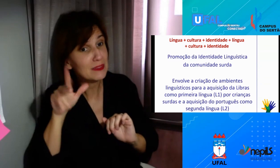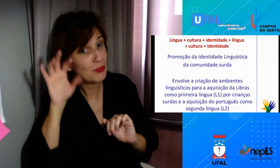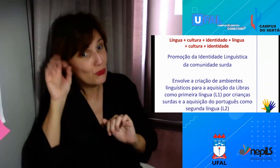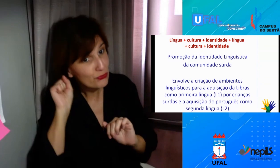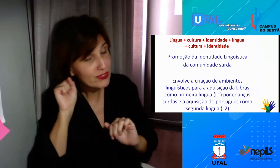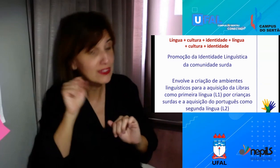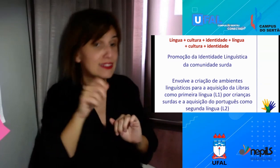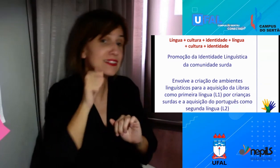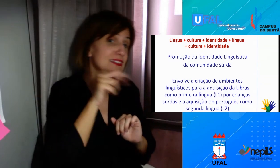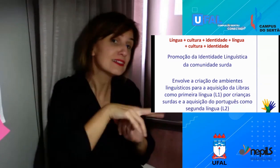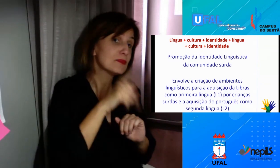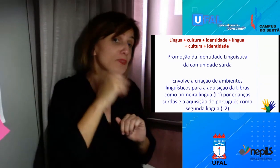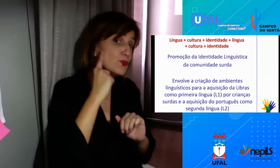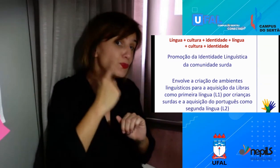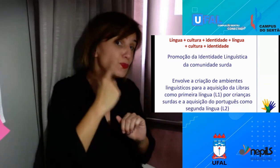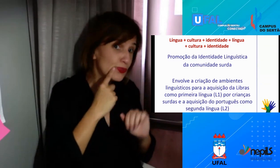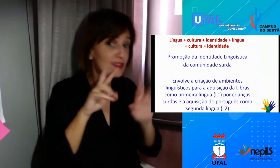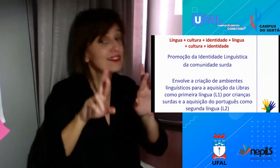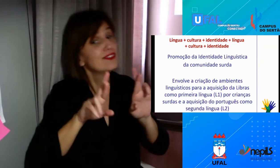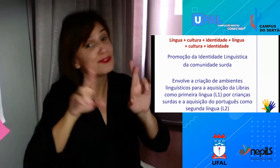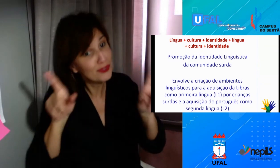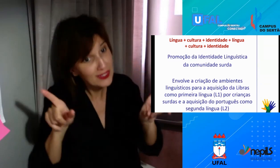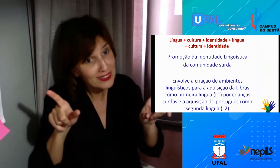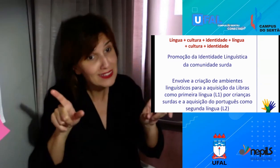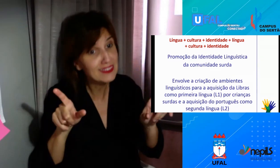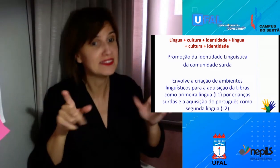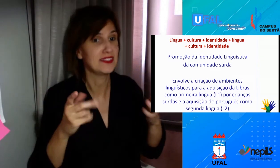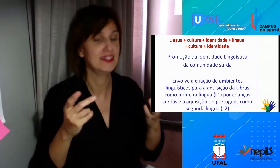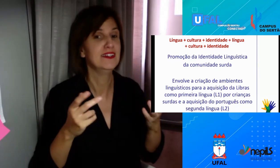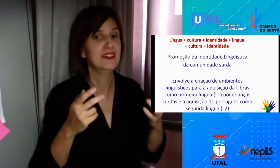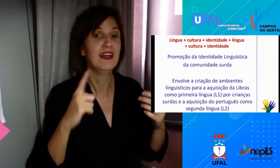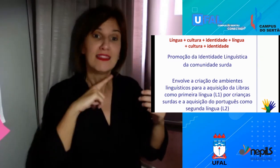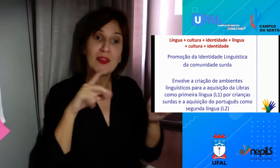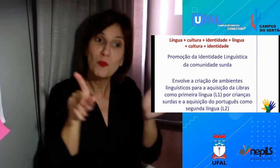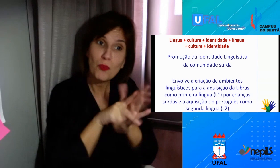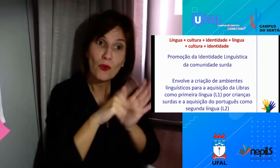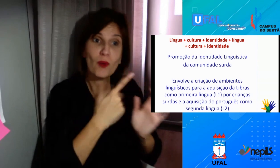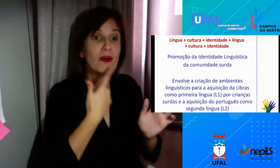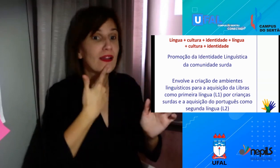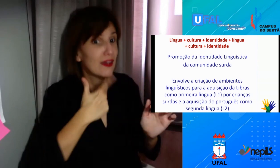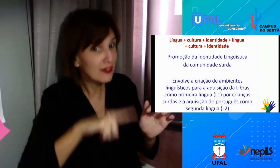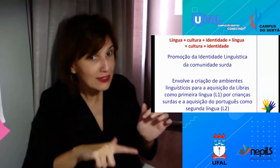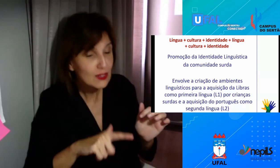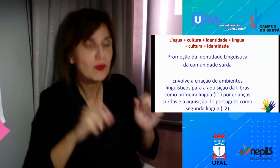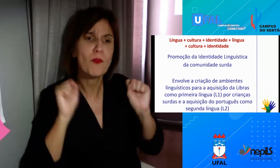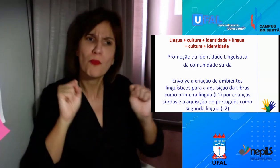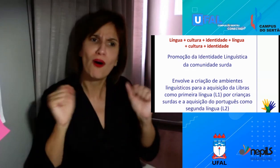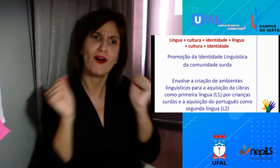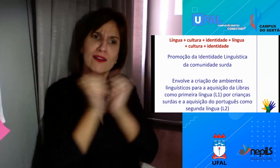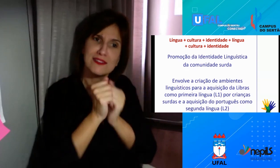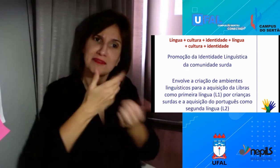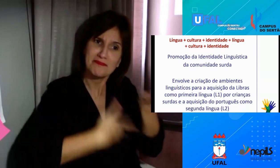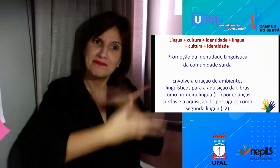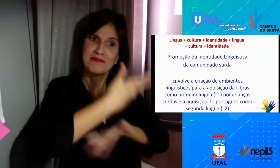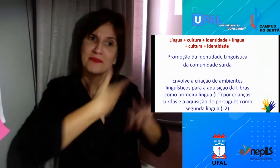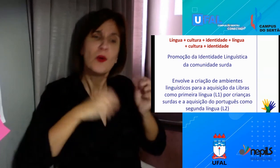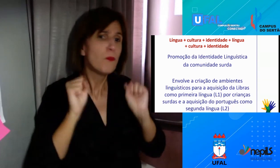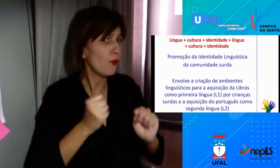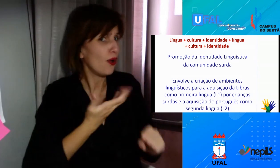por exemplo, criança surda, tem um irmão ouvinte. Então, que essas questões, essas